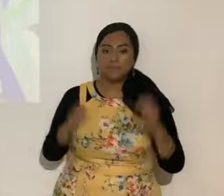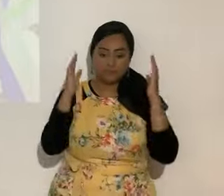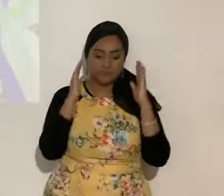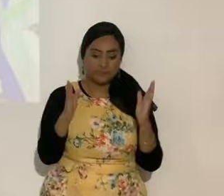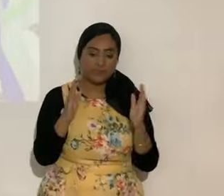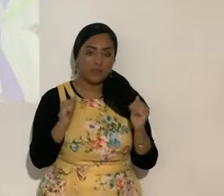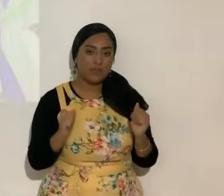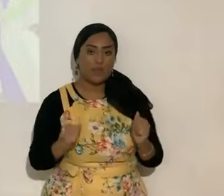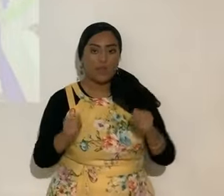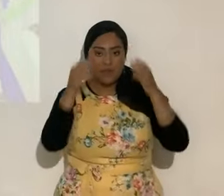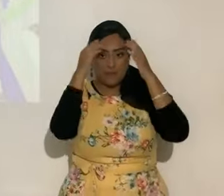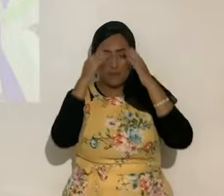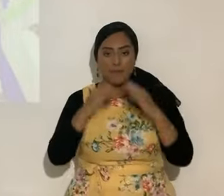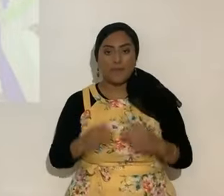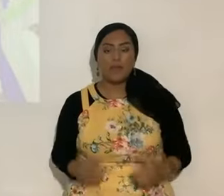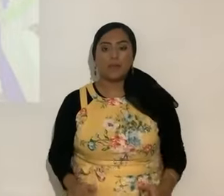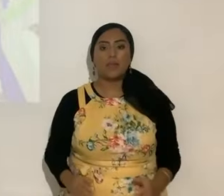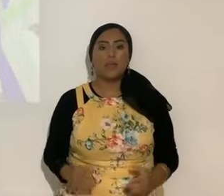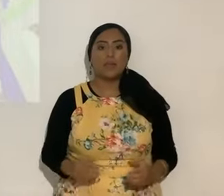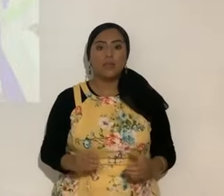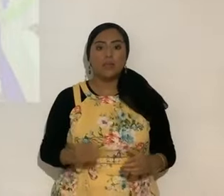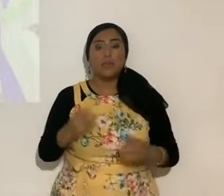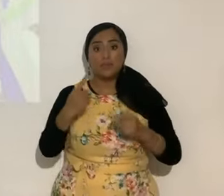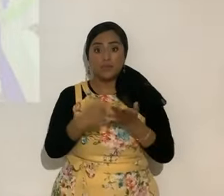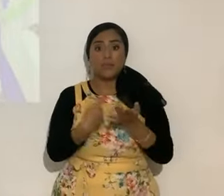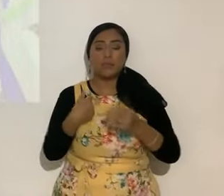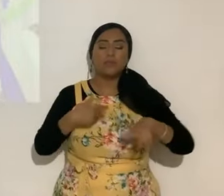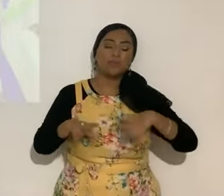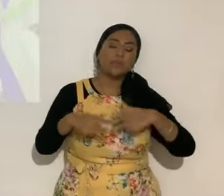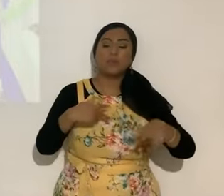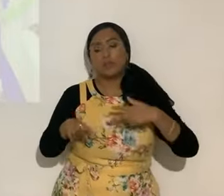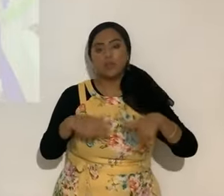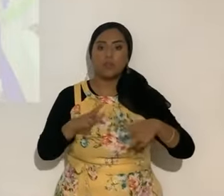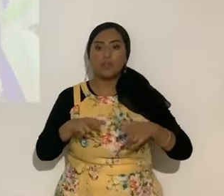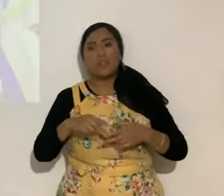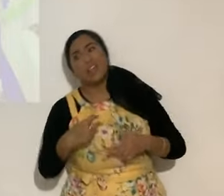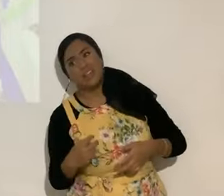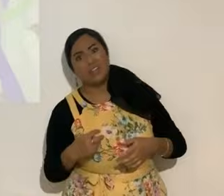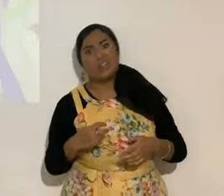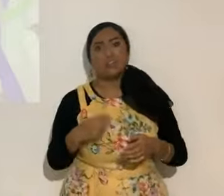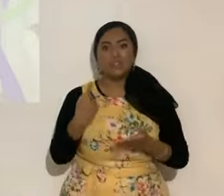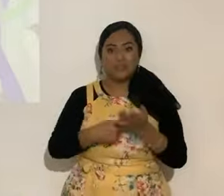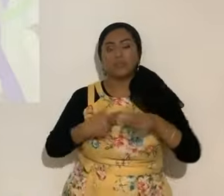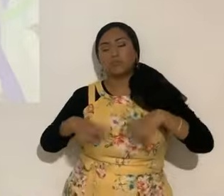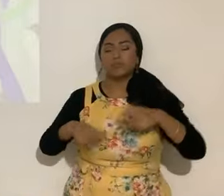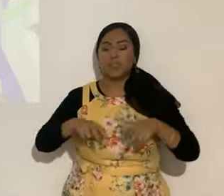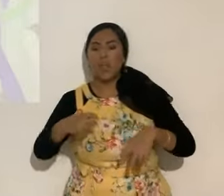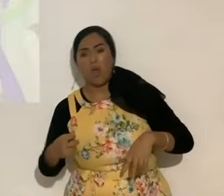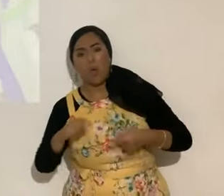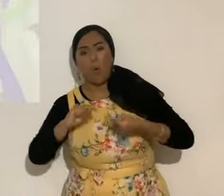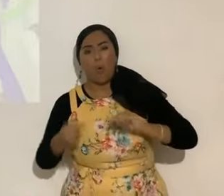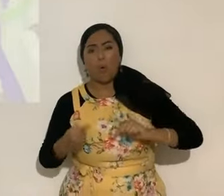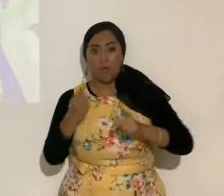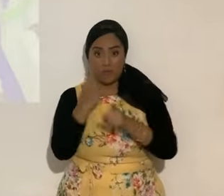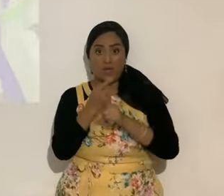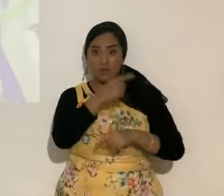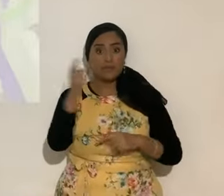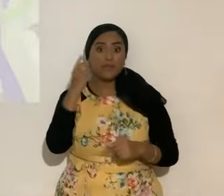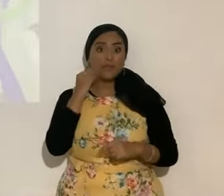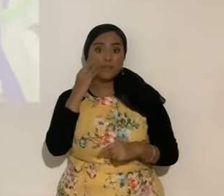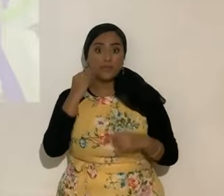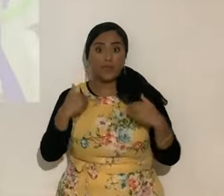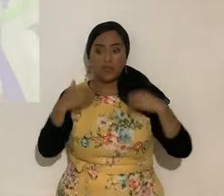el cuerpo es frágil, cuántas veces vamos caminando bien, y de repente un torsón, a quien no le ha pasado, y